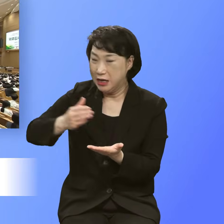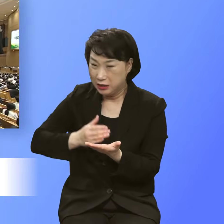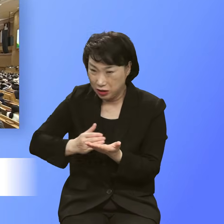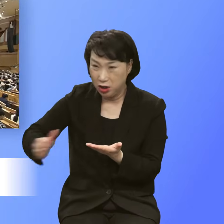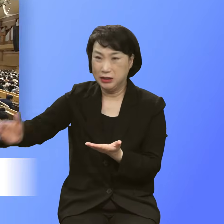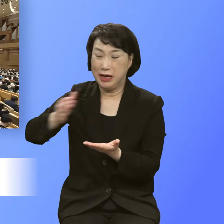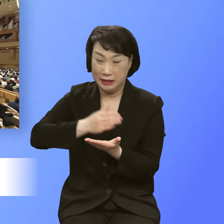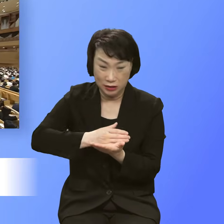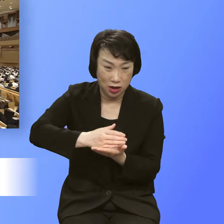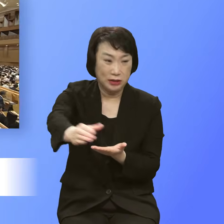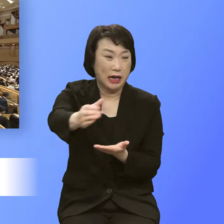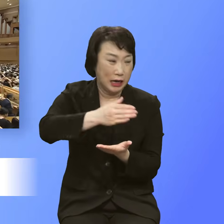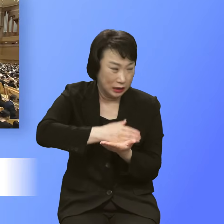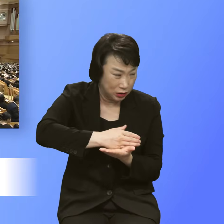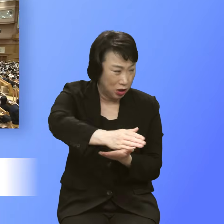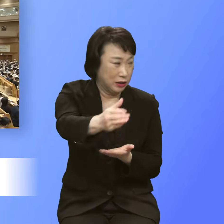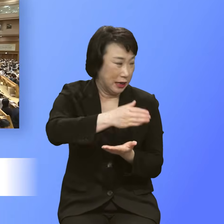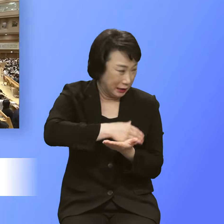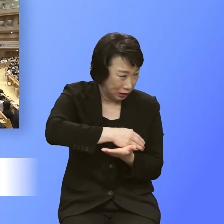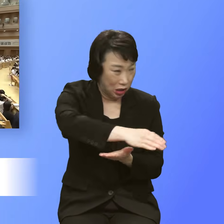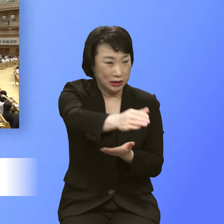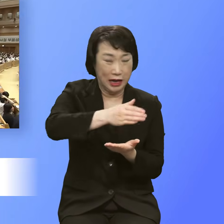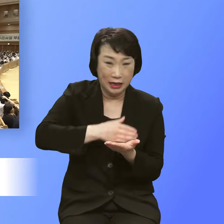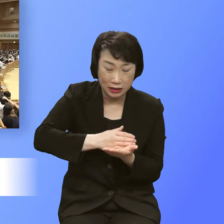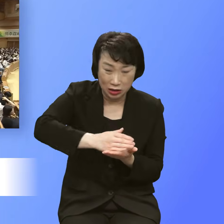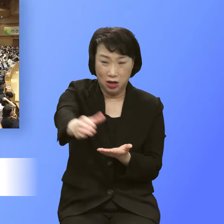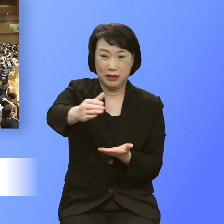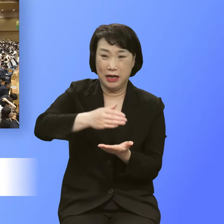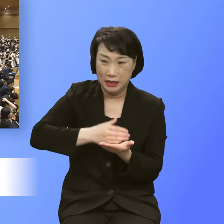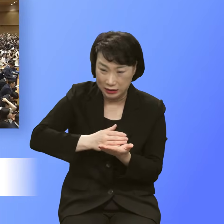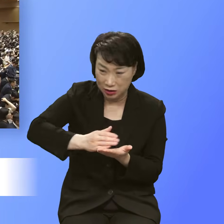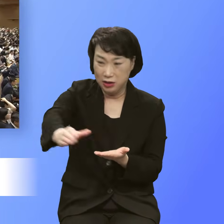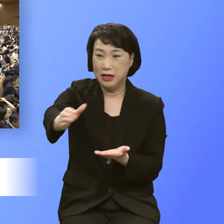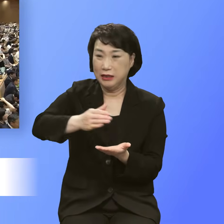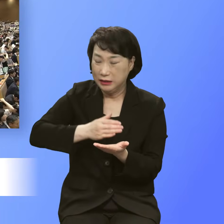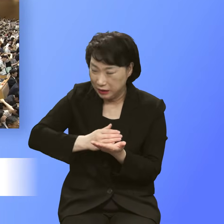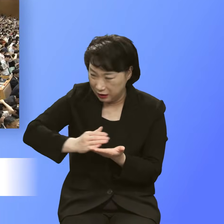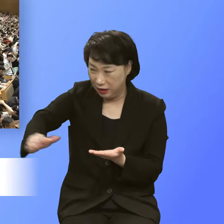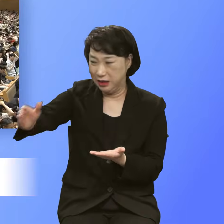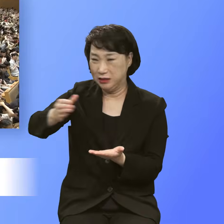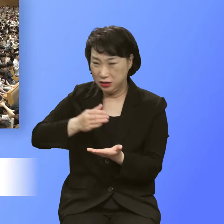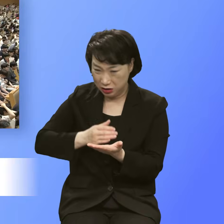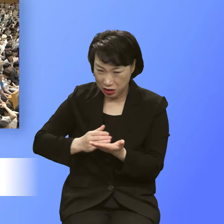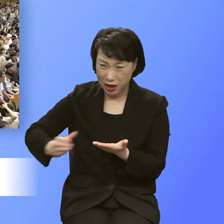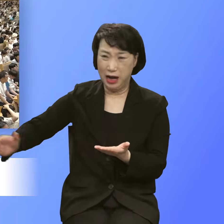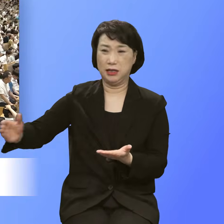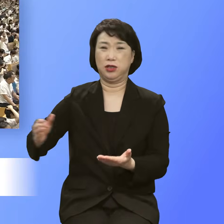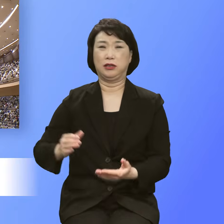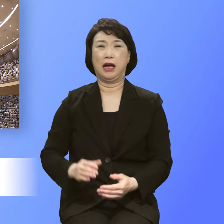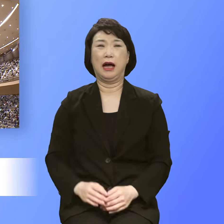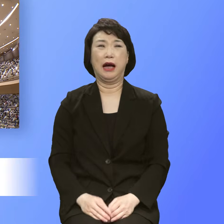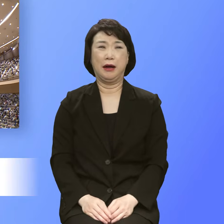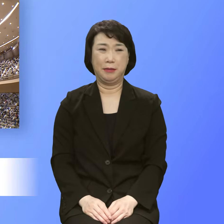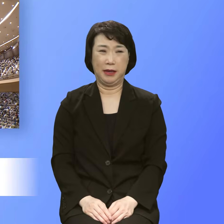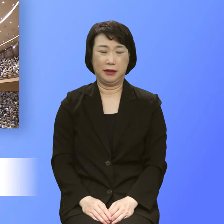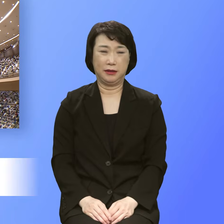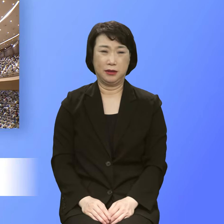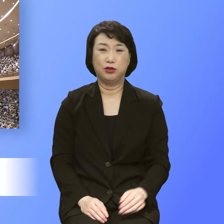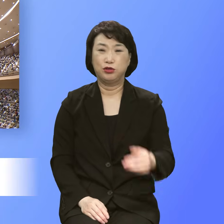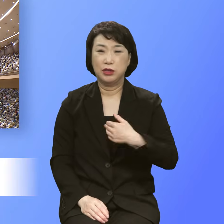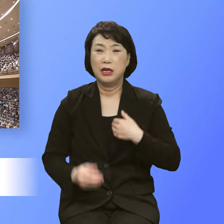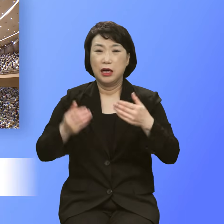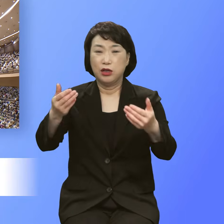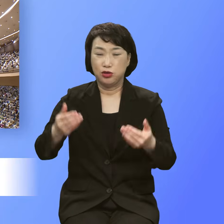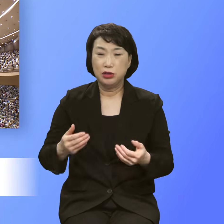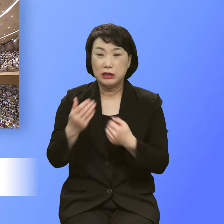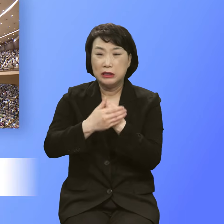따라가 따라가 따라가 따라가 따라가 따라가 따라가 따라갈지어다 따라갈지어다. 우리에게